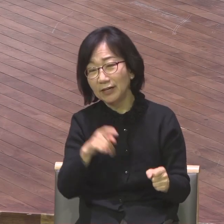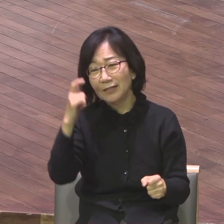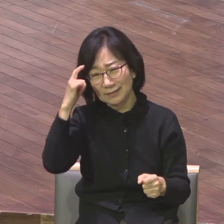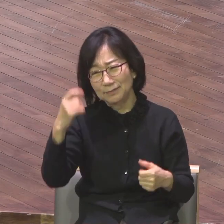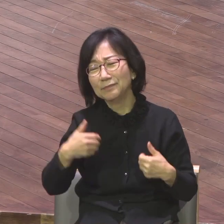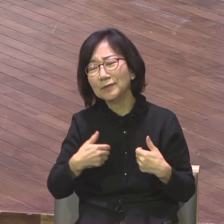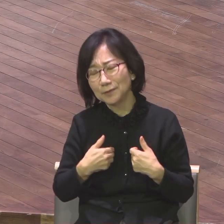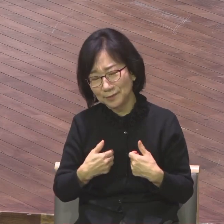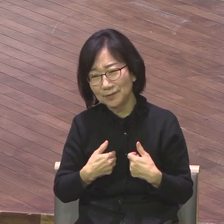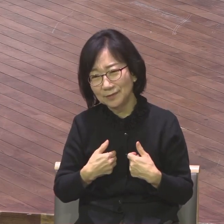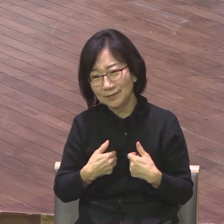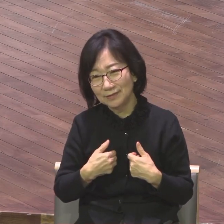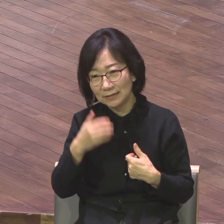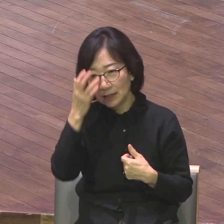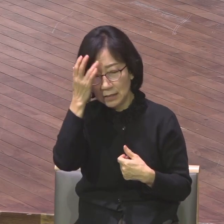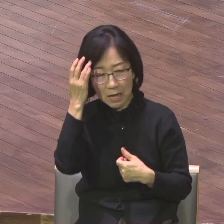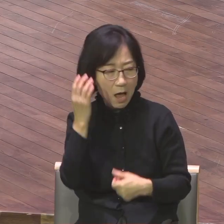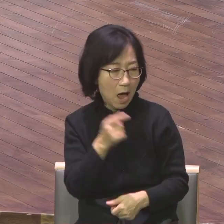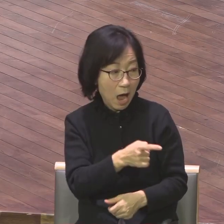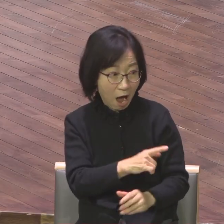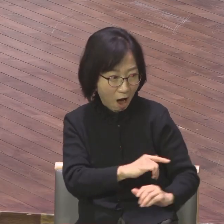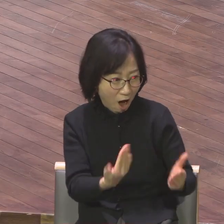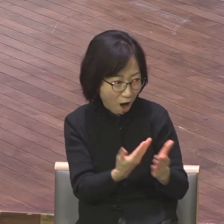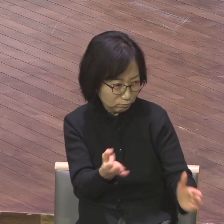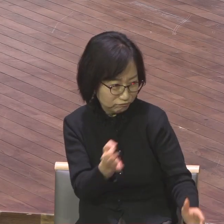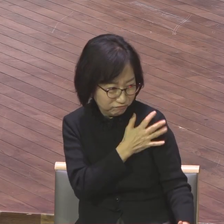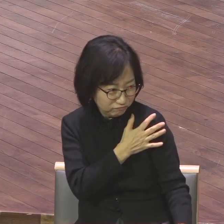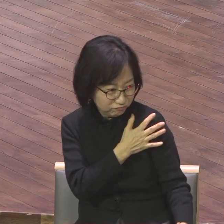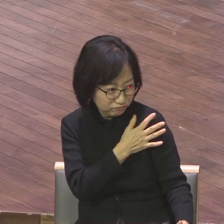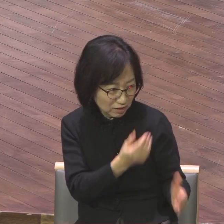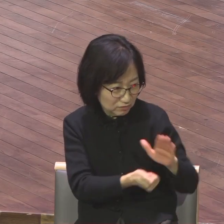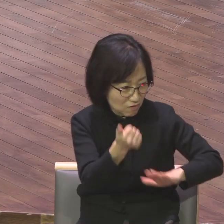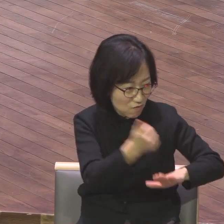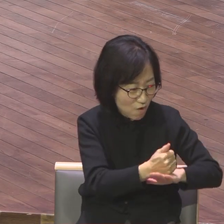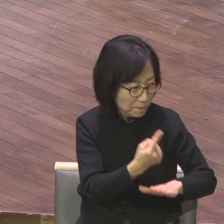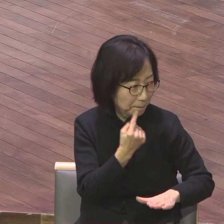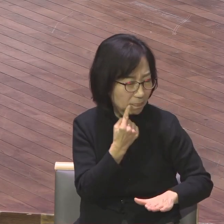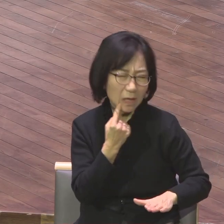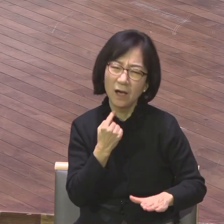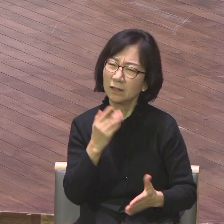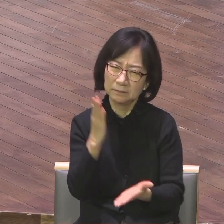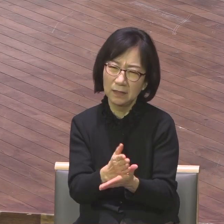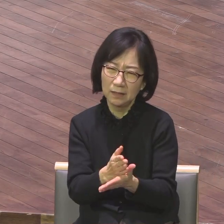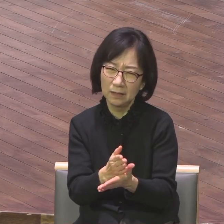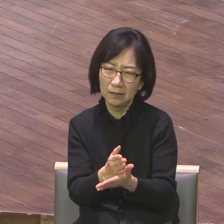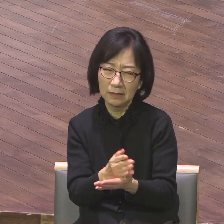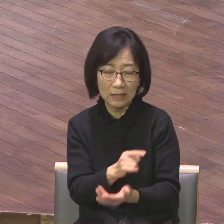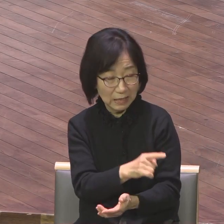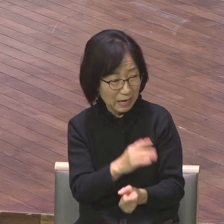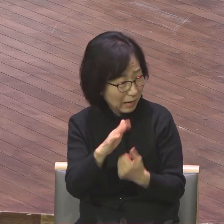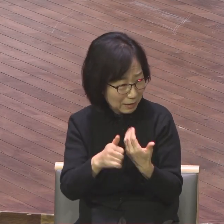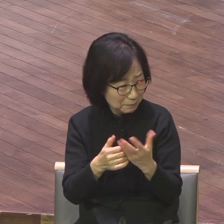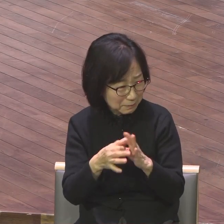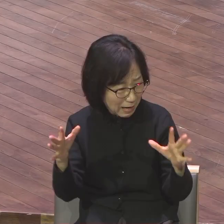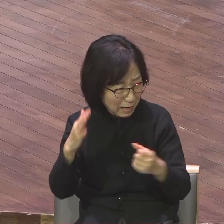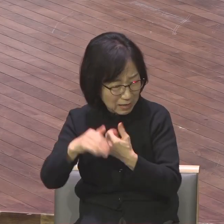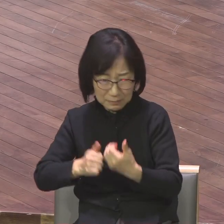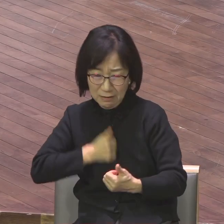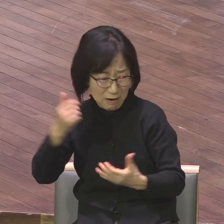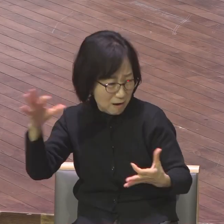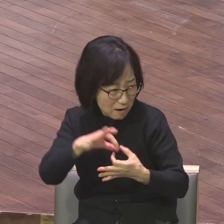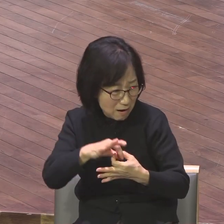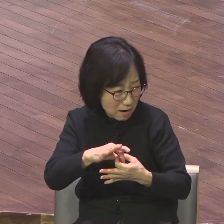부러워하지 마세요. 참 불쌍하다. 인생 살아봤자 100년인데 저렇게 아웅다웅